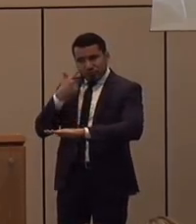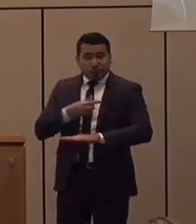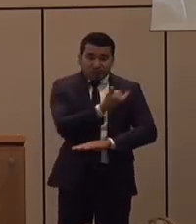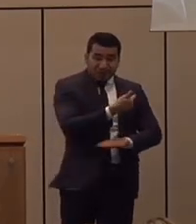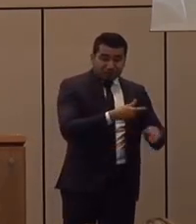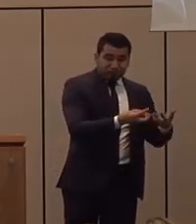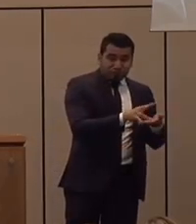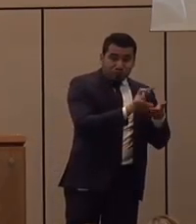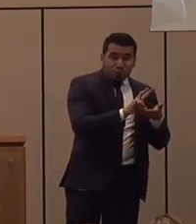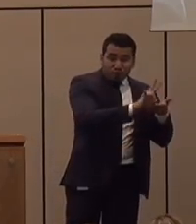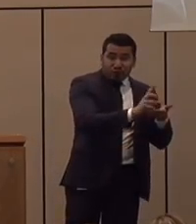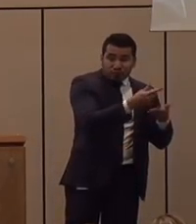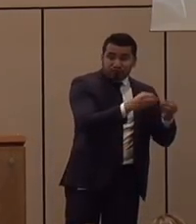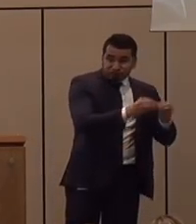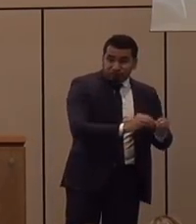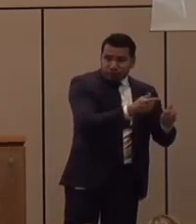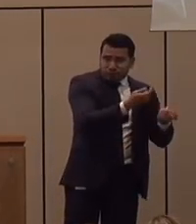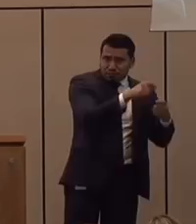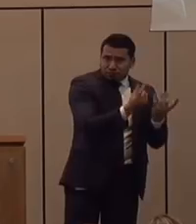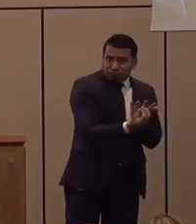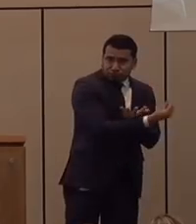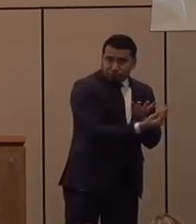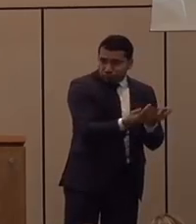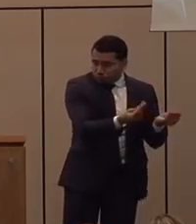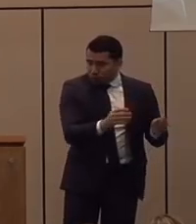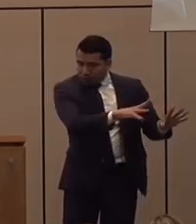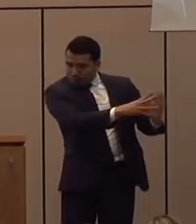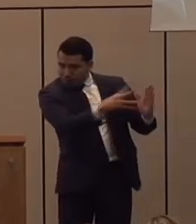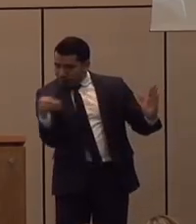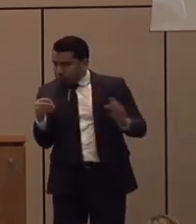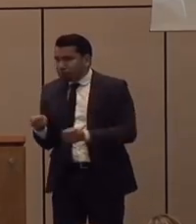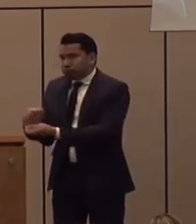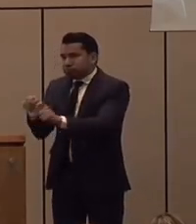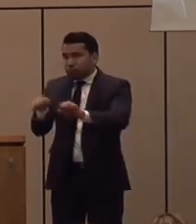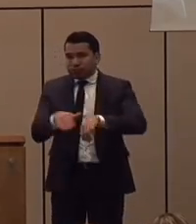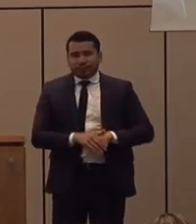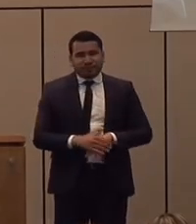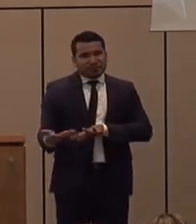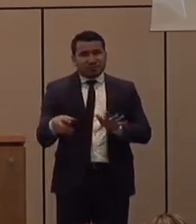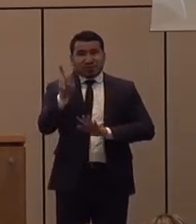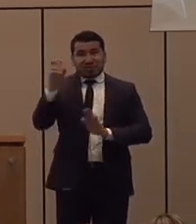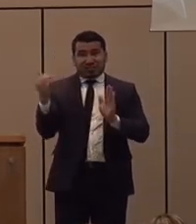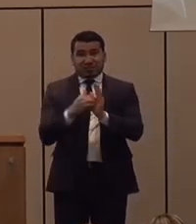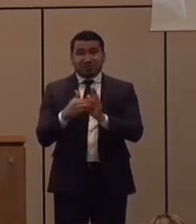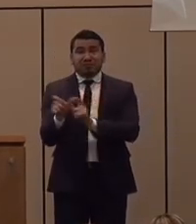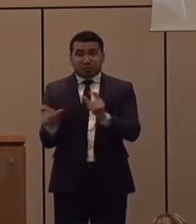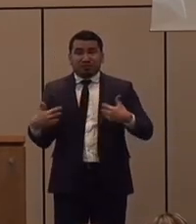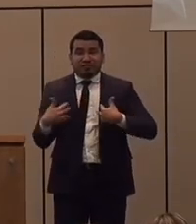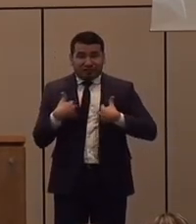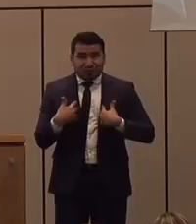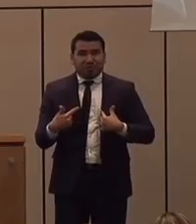minimizar los riesgos a la hora de emprender siete mil personas víctimas del conflicto armado han sido